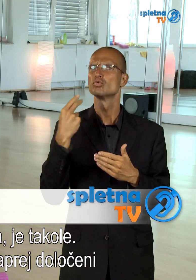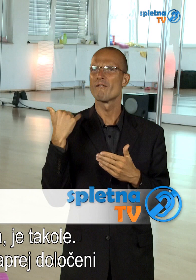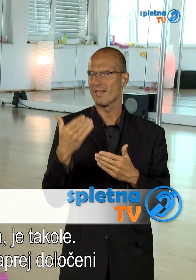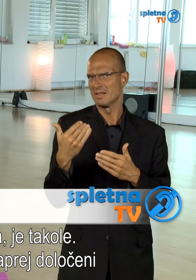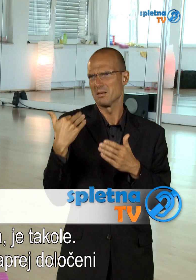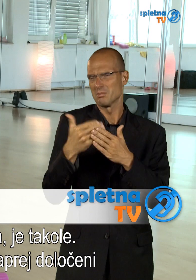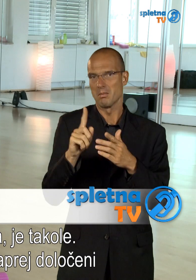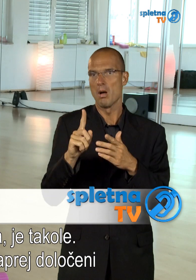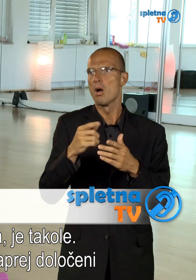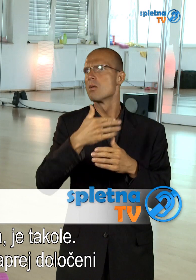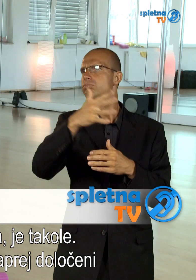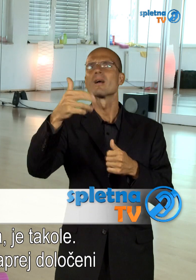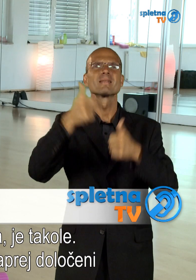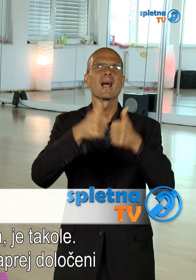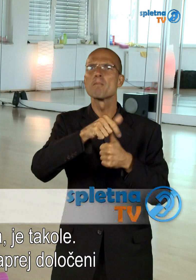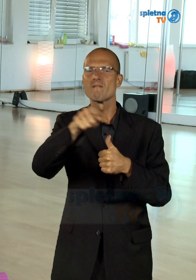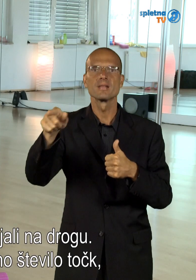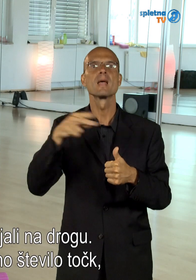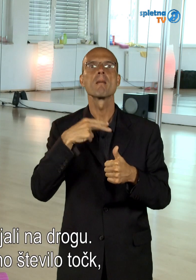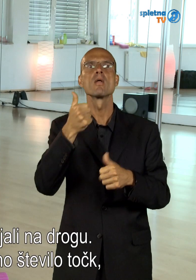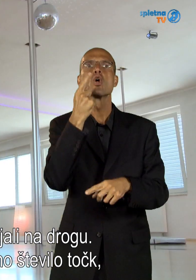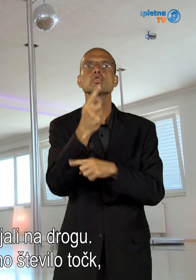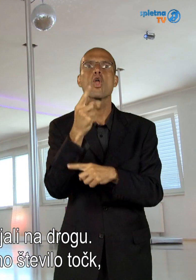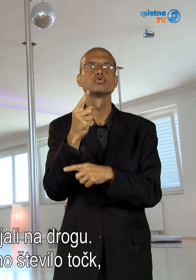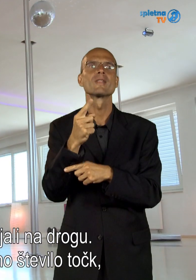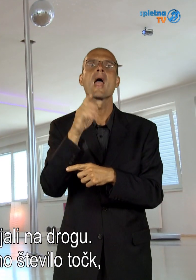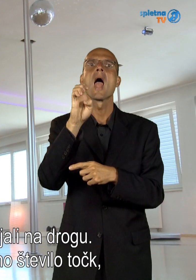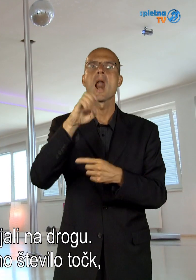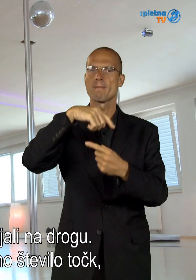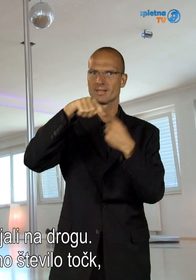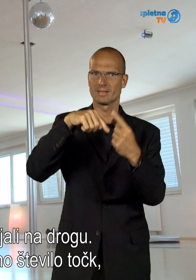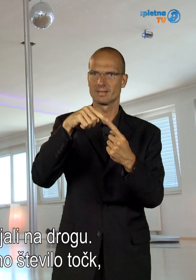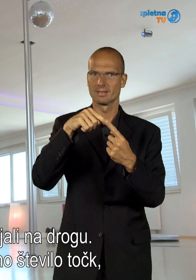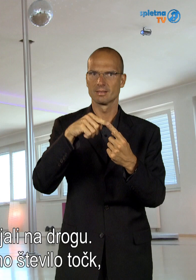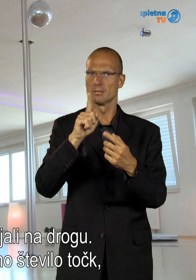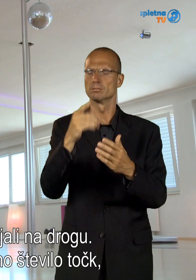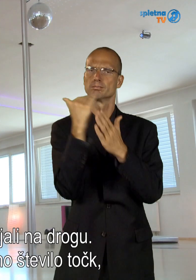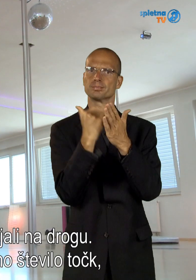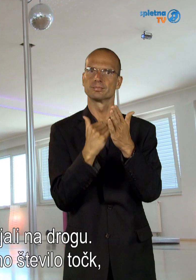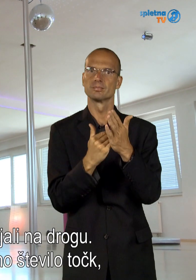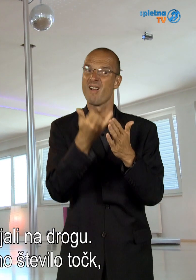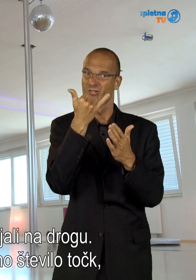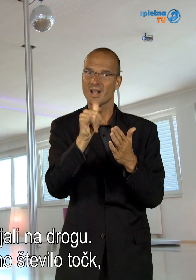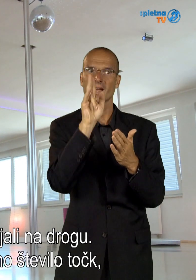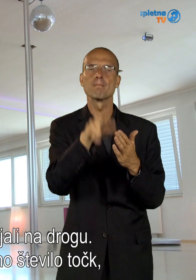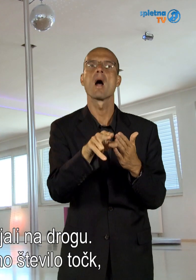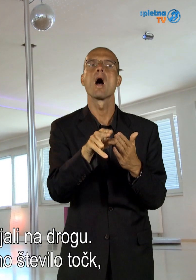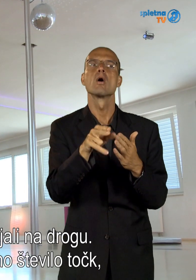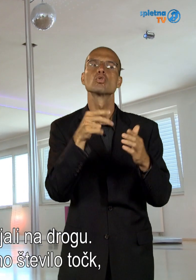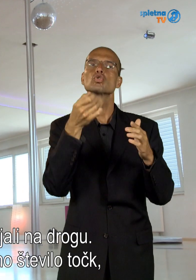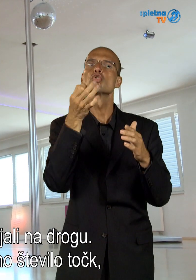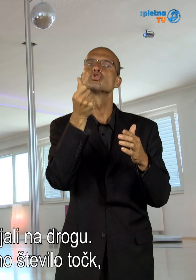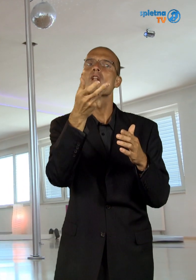tako, načeloma pa v tekmovanjah so že prej določene elemente, katere elemente se bojo izvajali na drogo. Vsak element ima določene